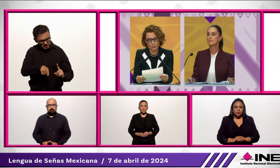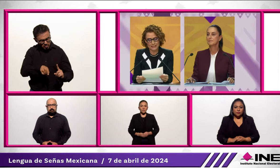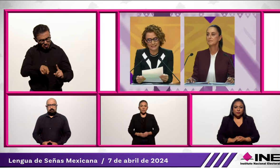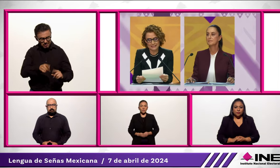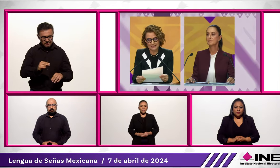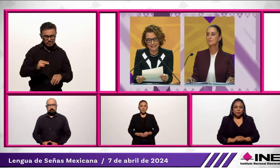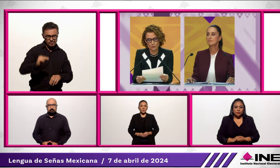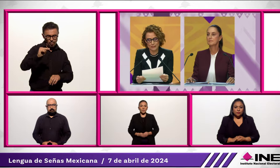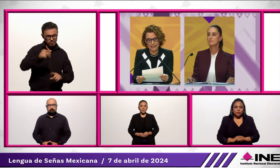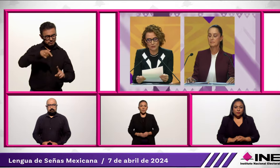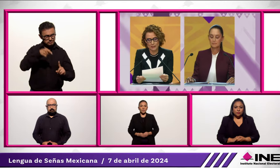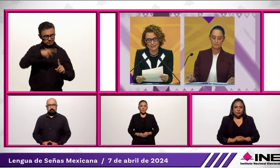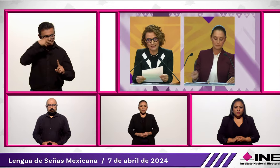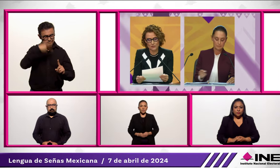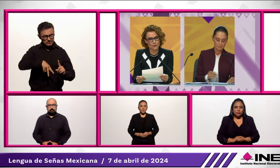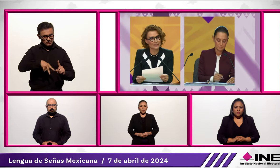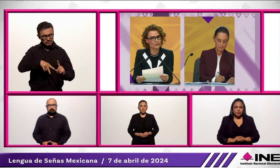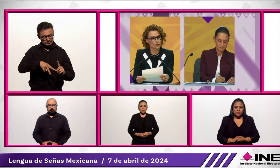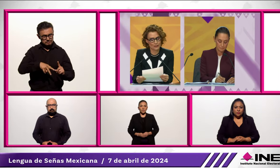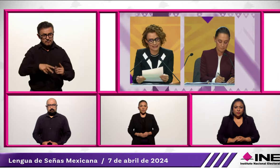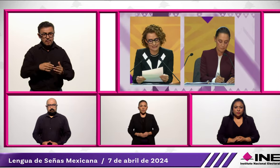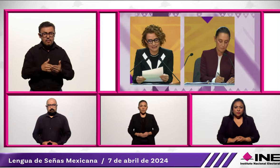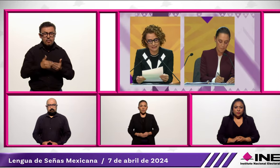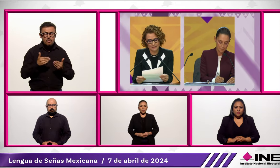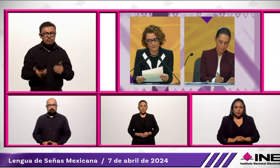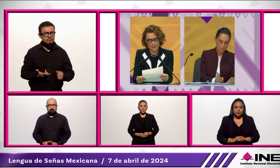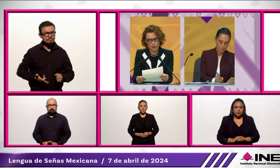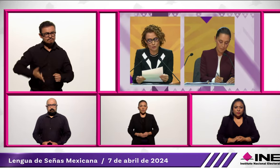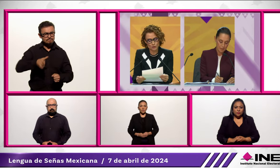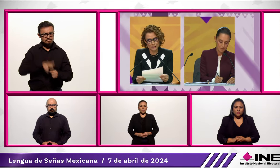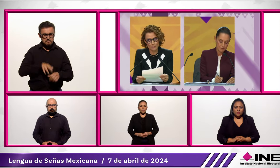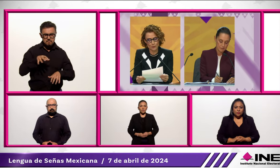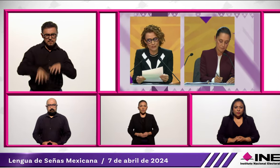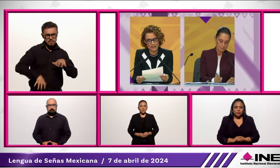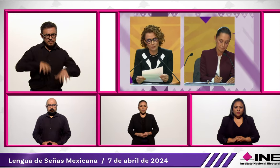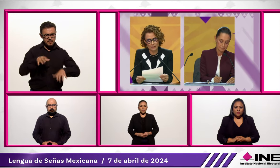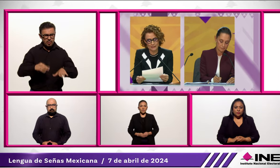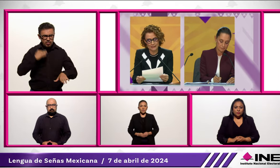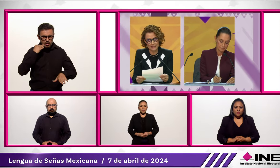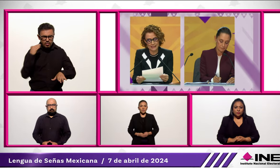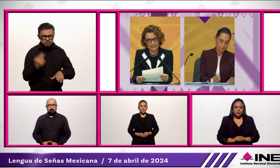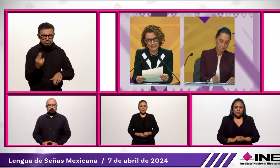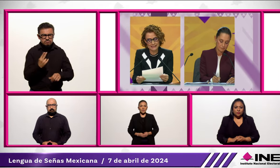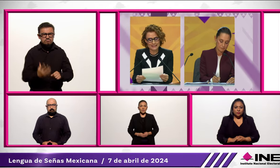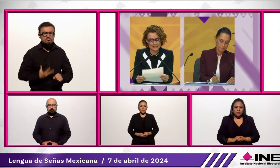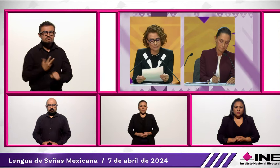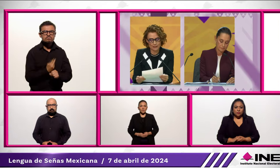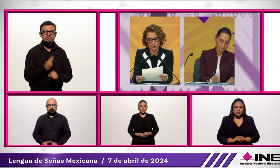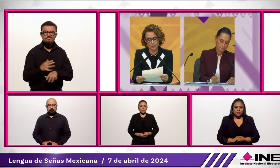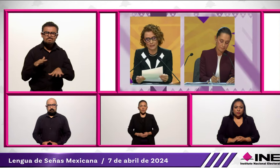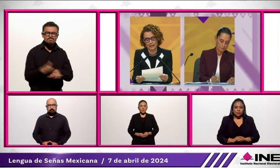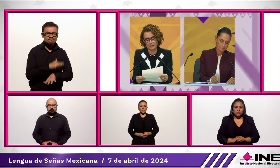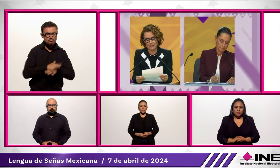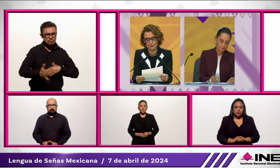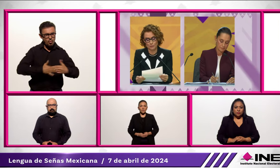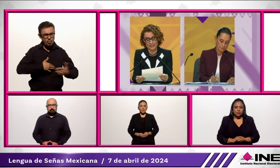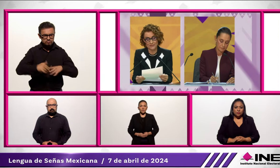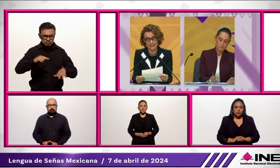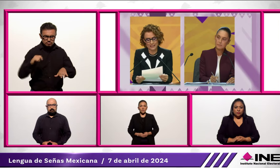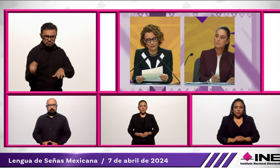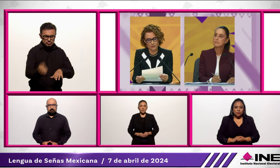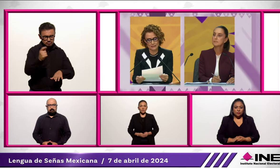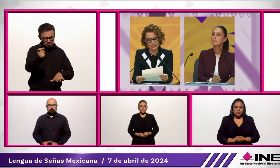de salud necesitan una actualización en todas las áreas. ¿Cómo se podría modernizar sin perjudicar a